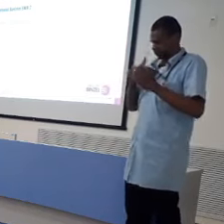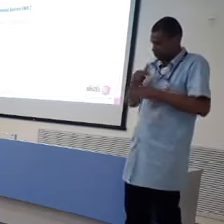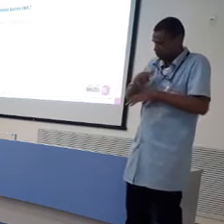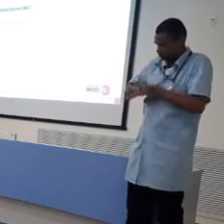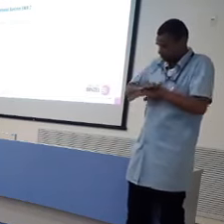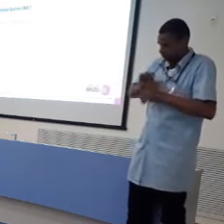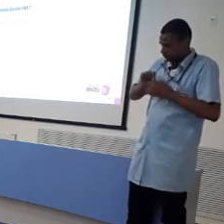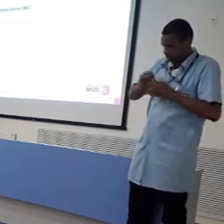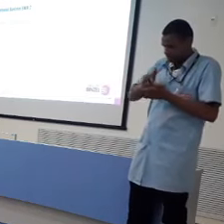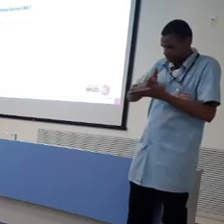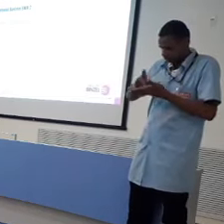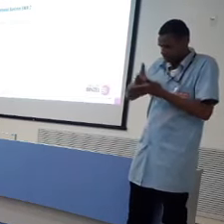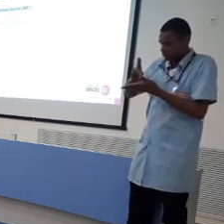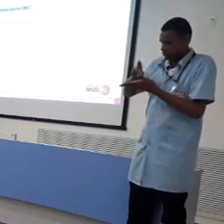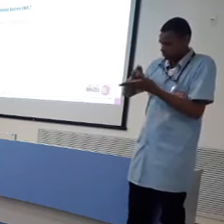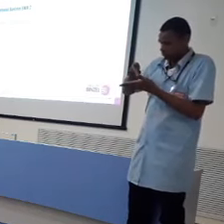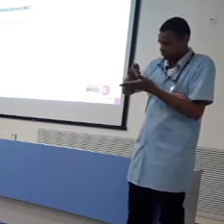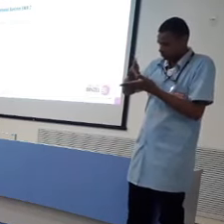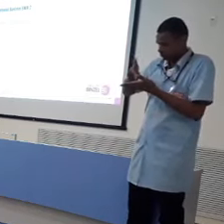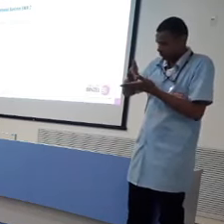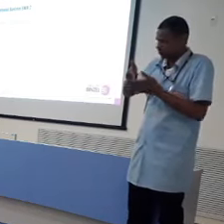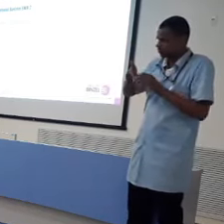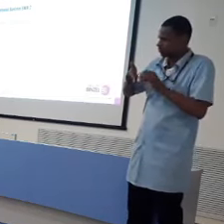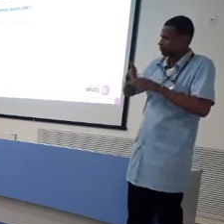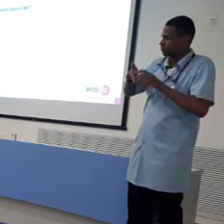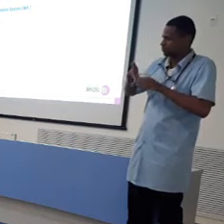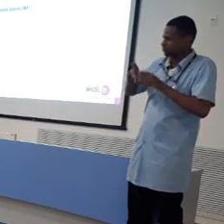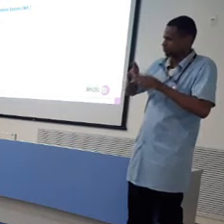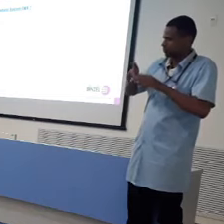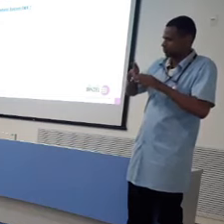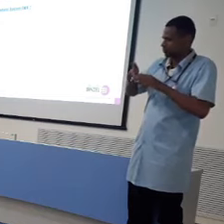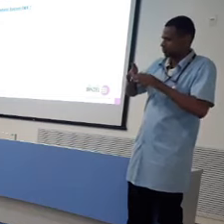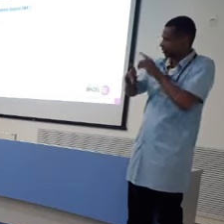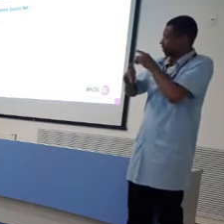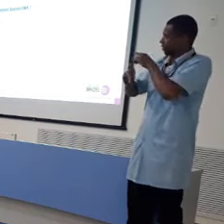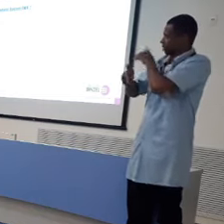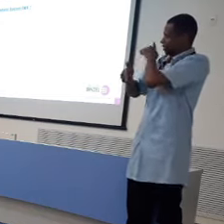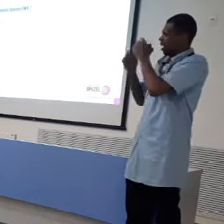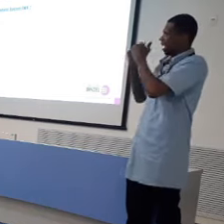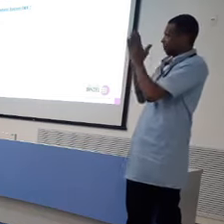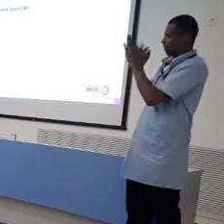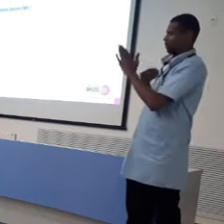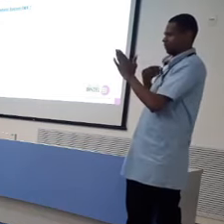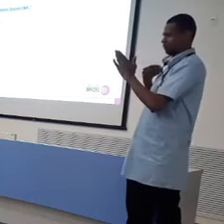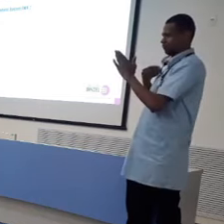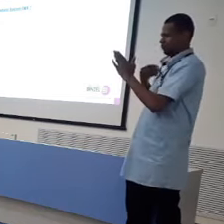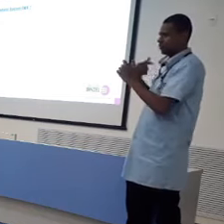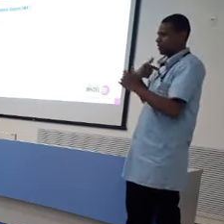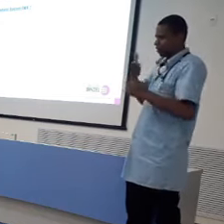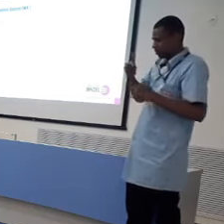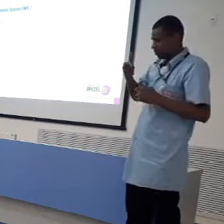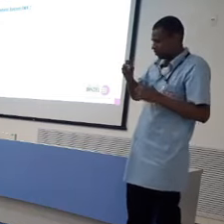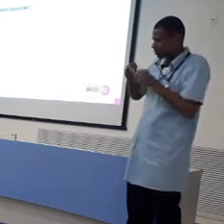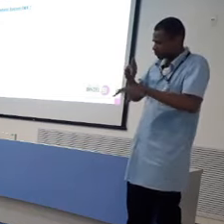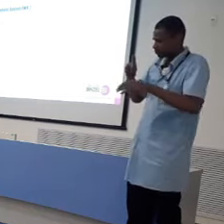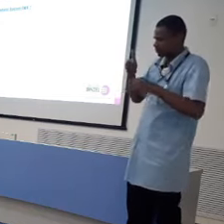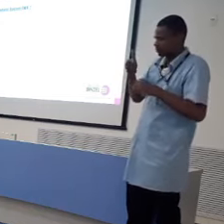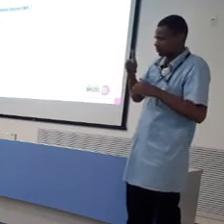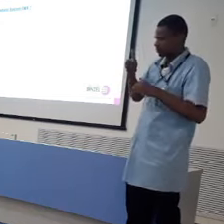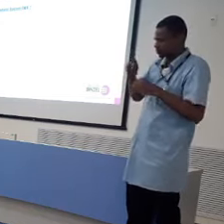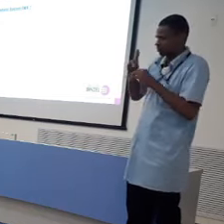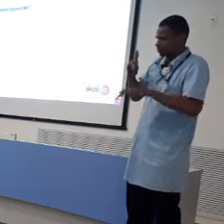você para de soldar, o gás ele fica ali na rede. Né? E na hora que você aperta o gatilho de novo, sai